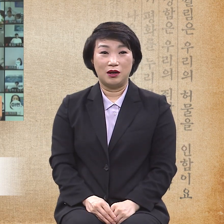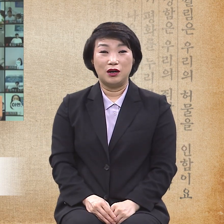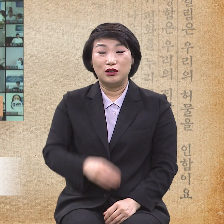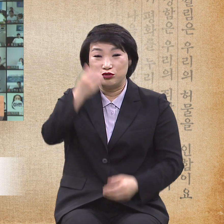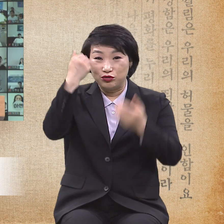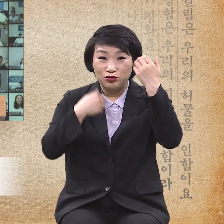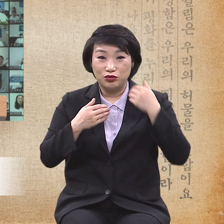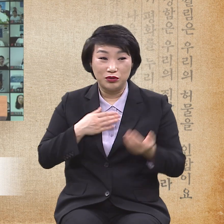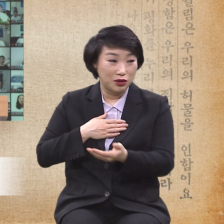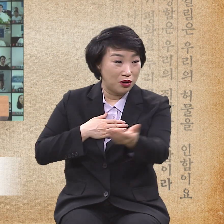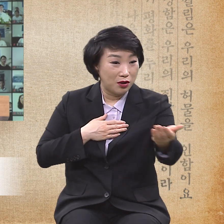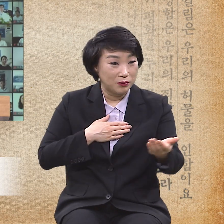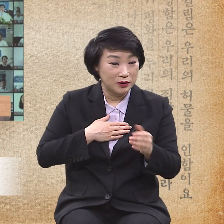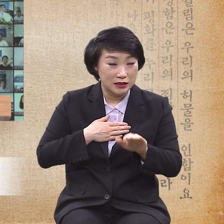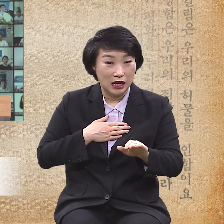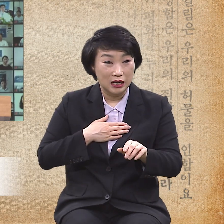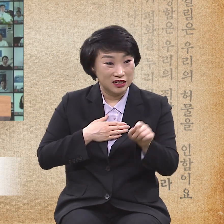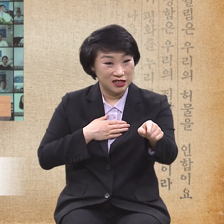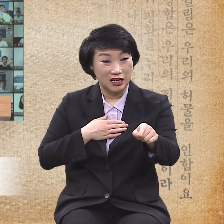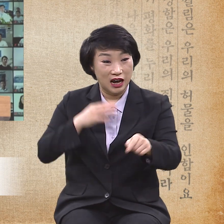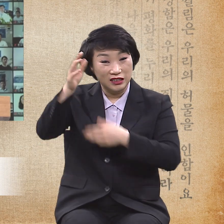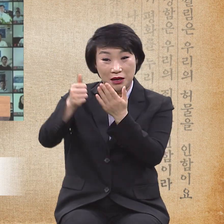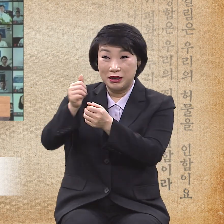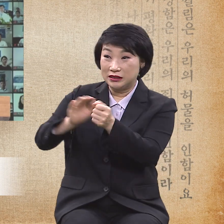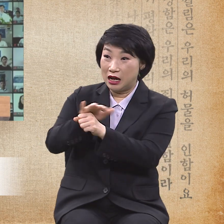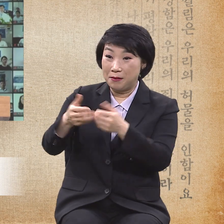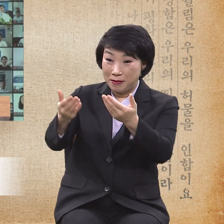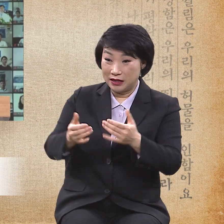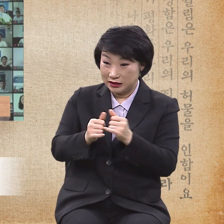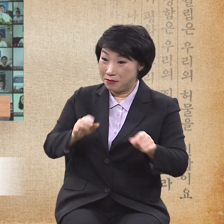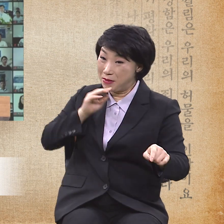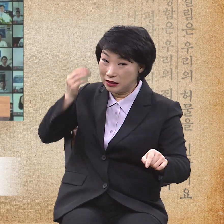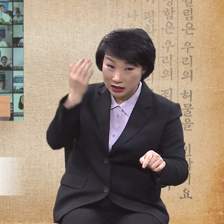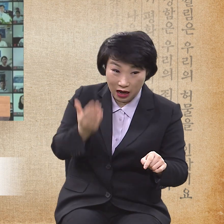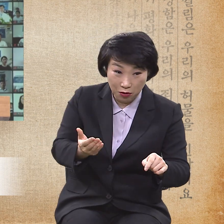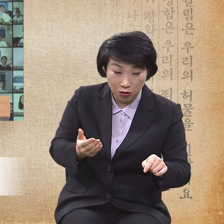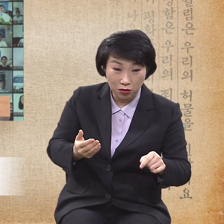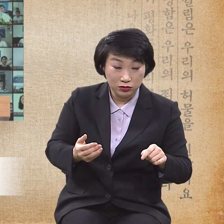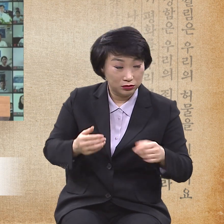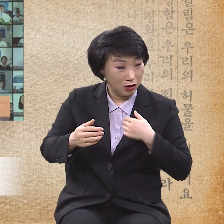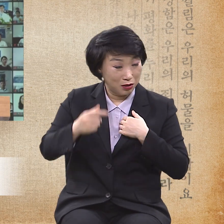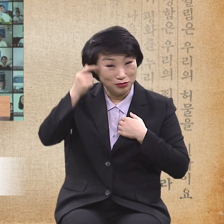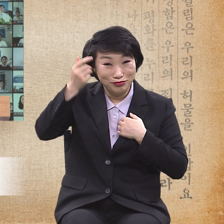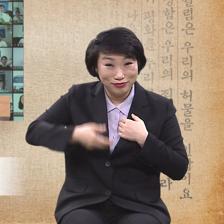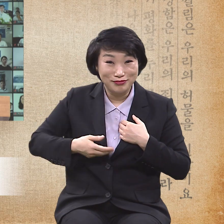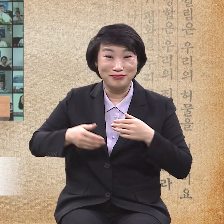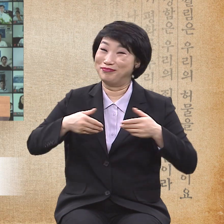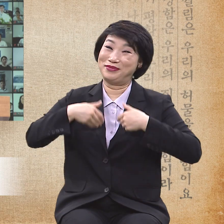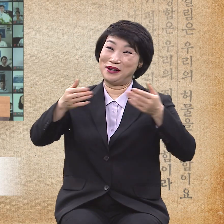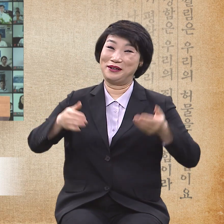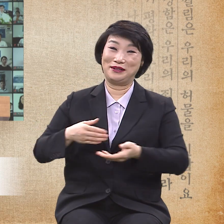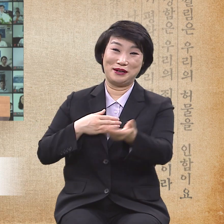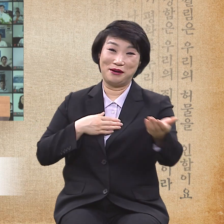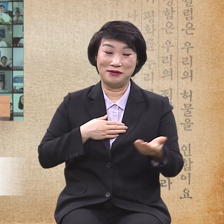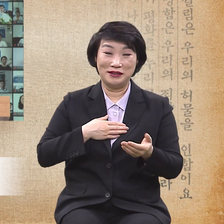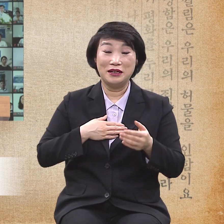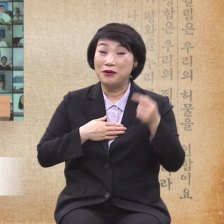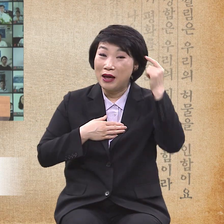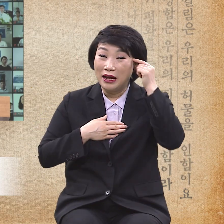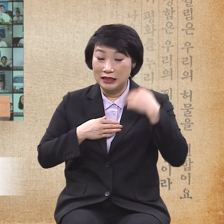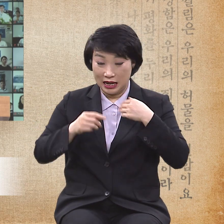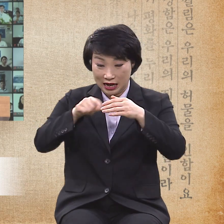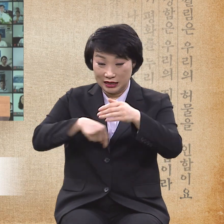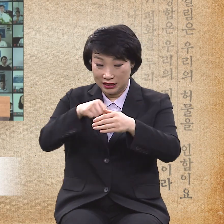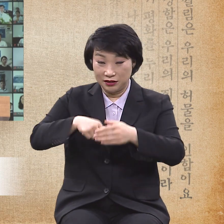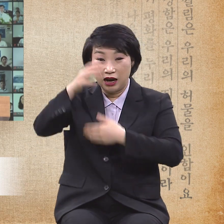아무도 네가 하나님 사랑을 받은 자가 맞냐 물어볼 필요가 없어. 우리 속에서 이미